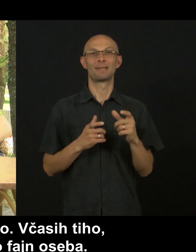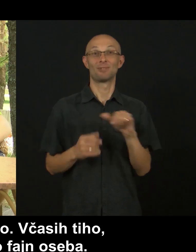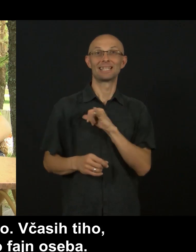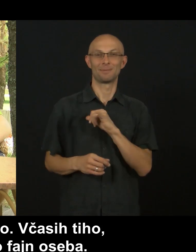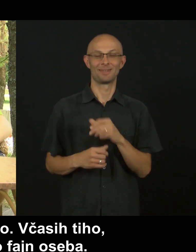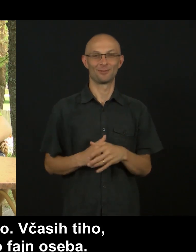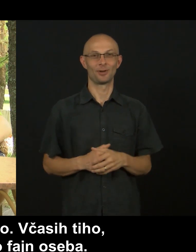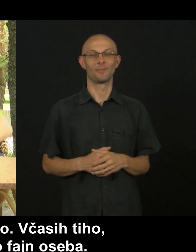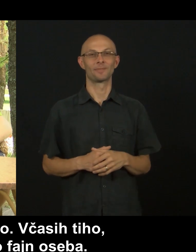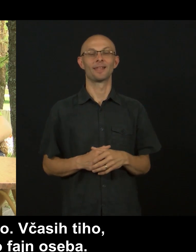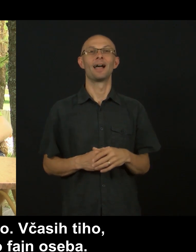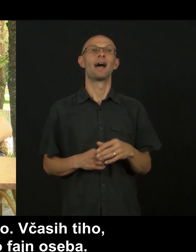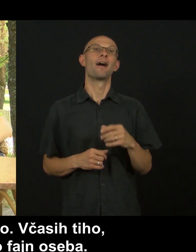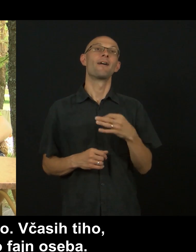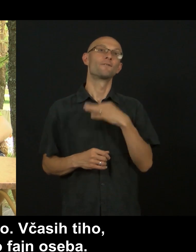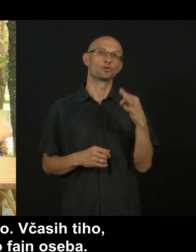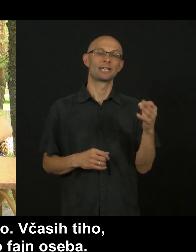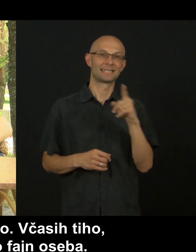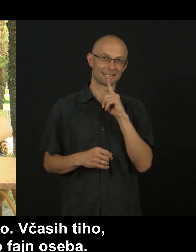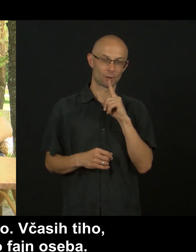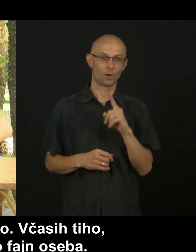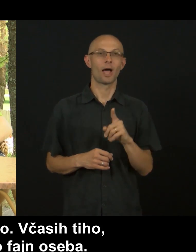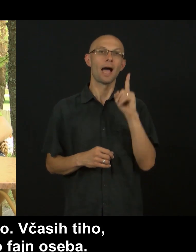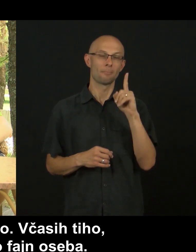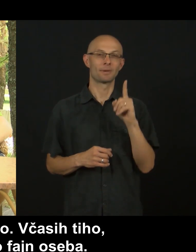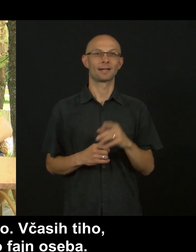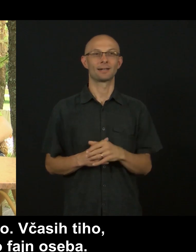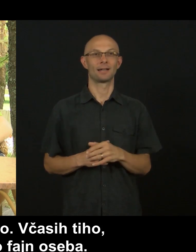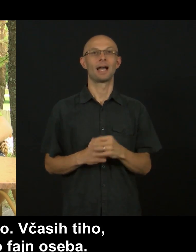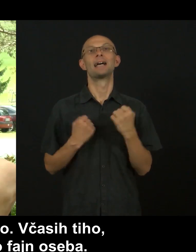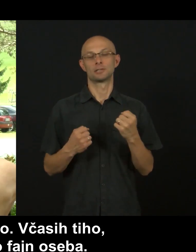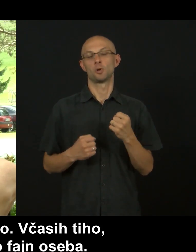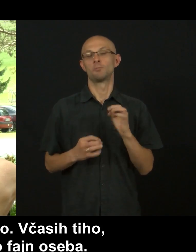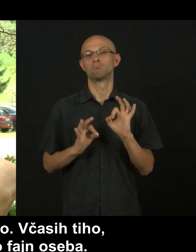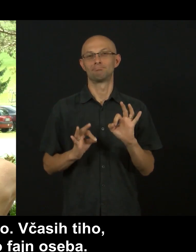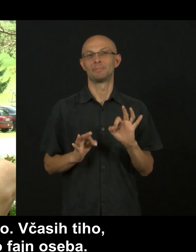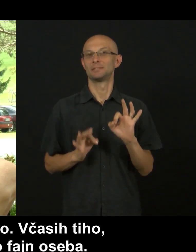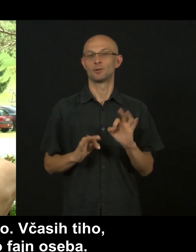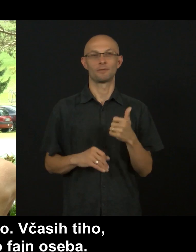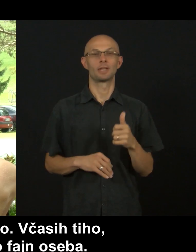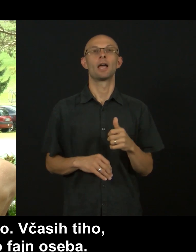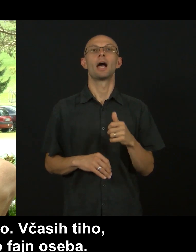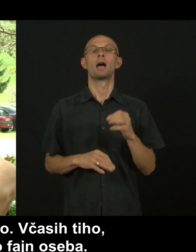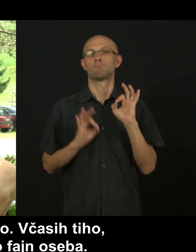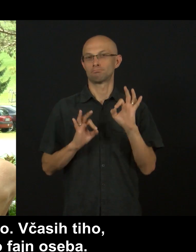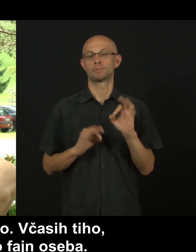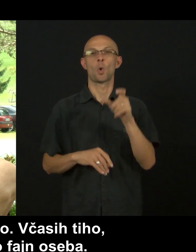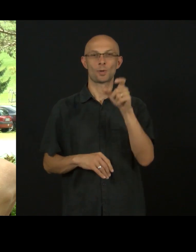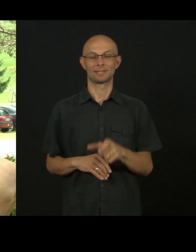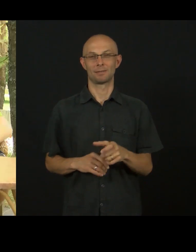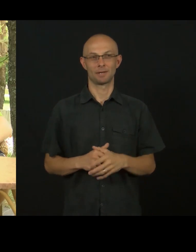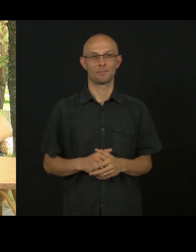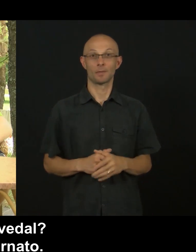Pestro, zanimivo. Včasih tiho, ampak ja, zelo fajn. Zelo fajn, zelo fajn